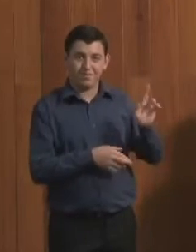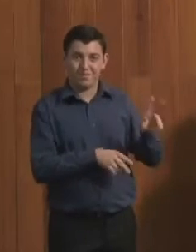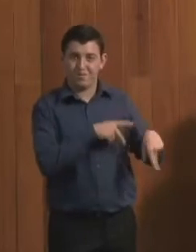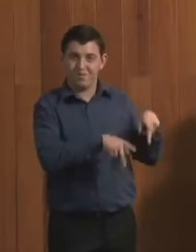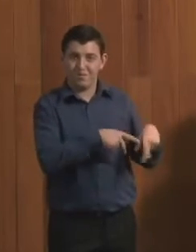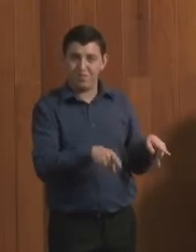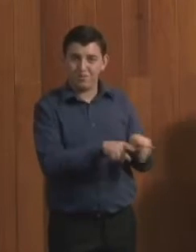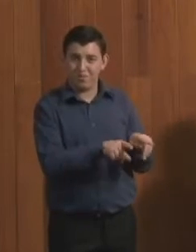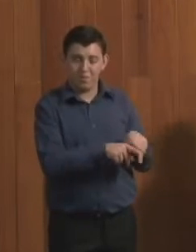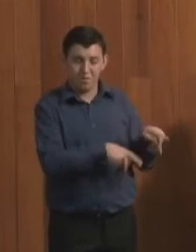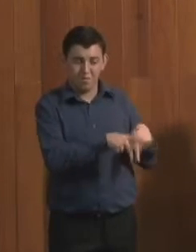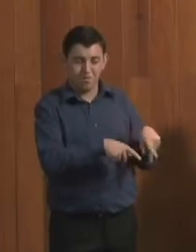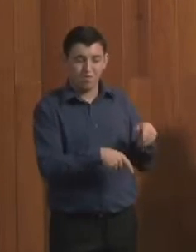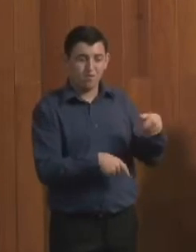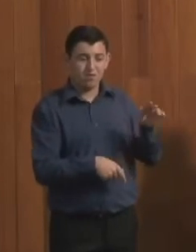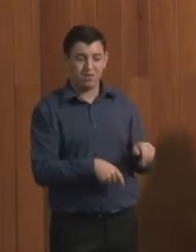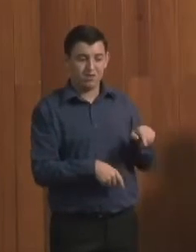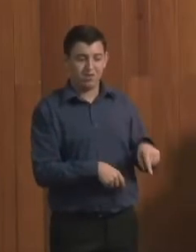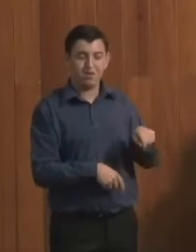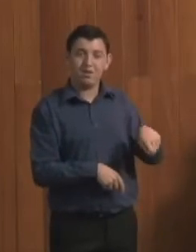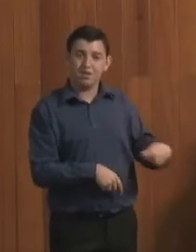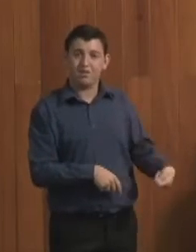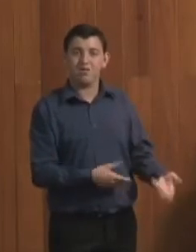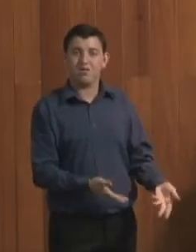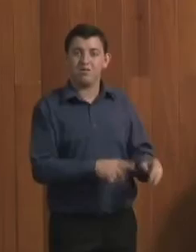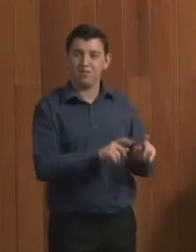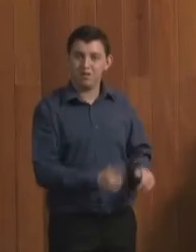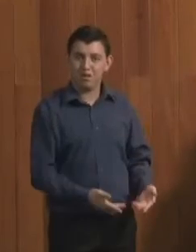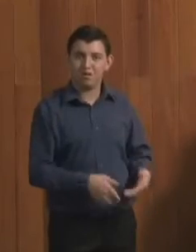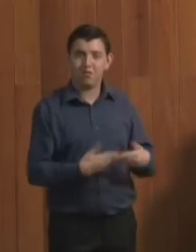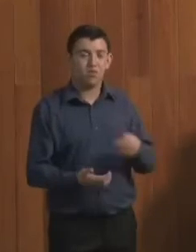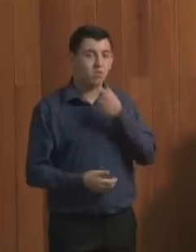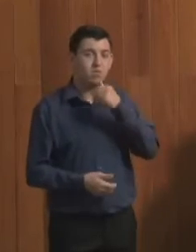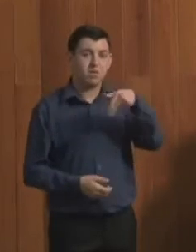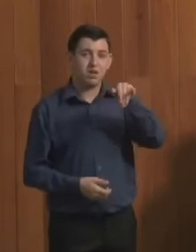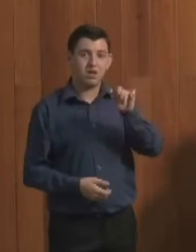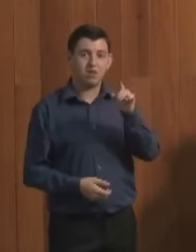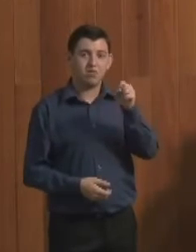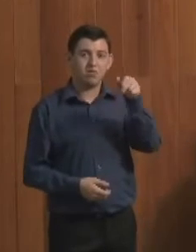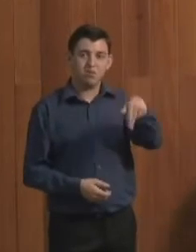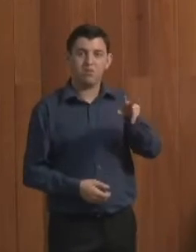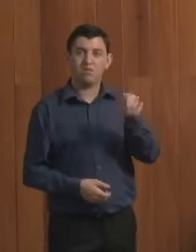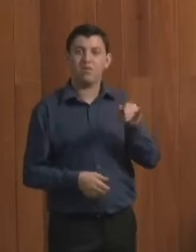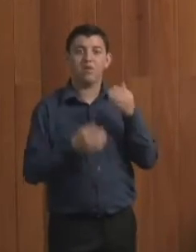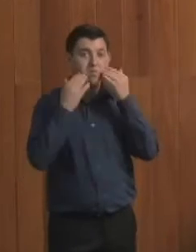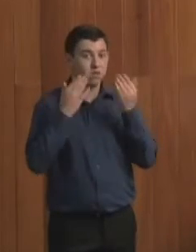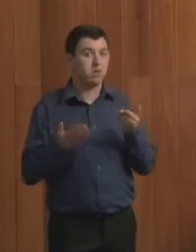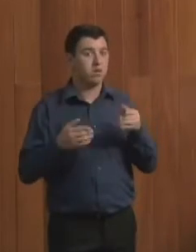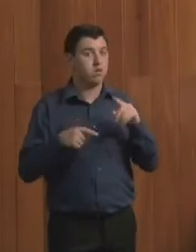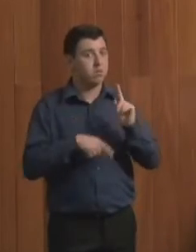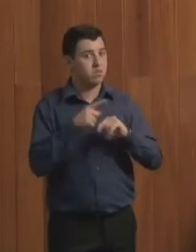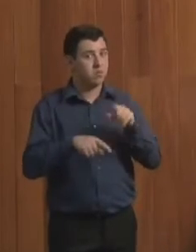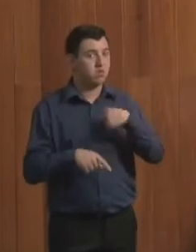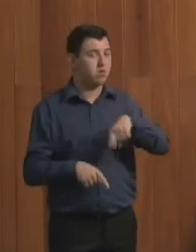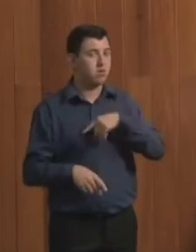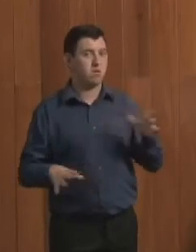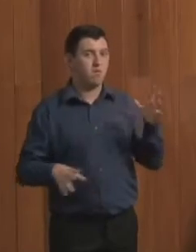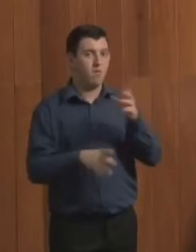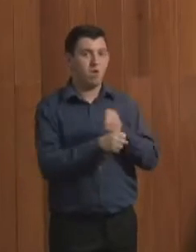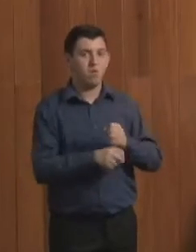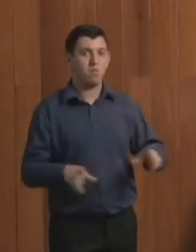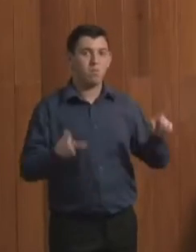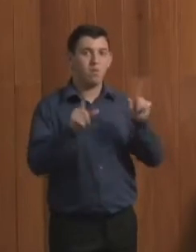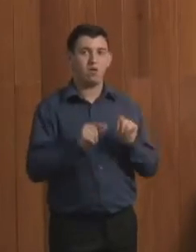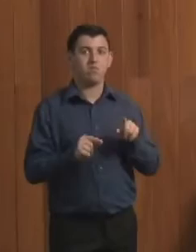Então, rapidamente o Nailson vai apresentar e depois a gente continua, né, apresentando algumas considerações gerais, os encaminhamentos que a